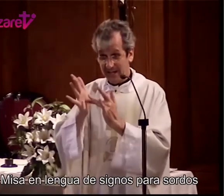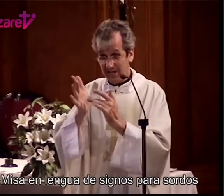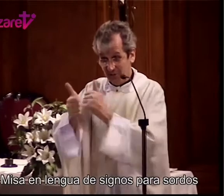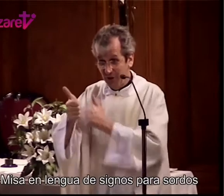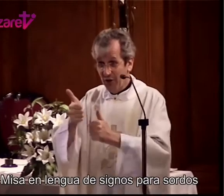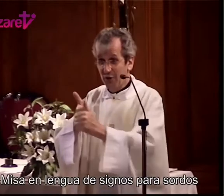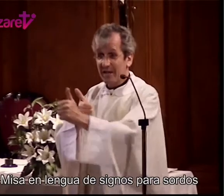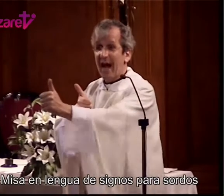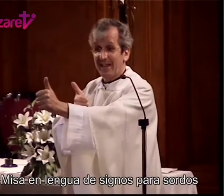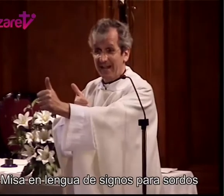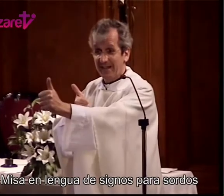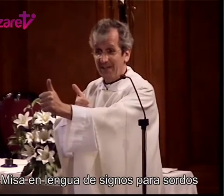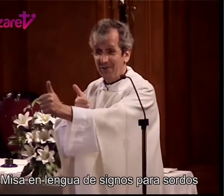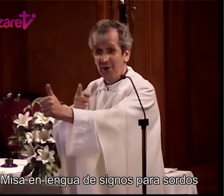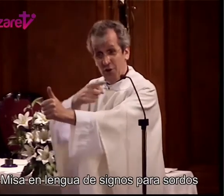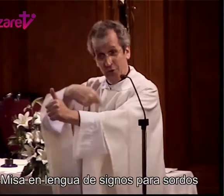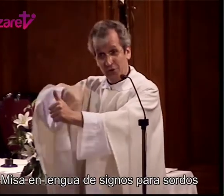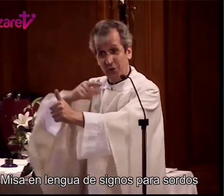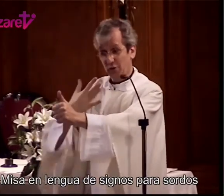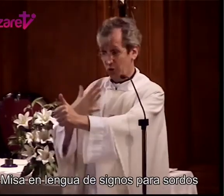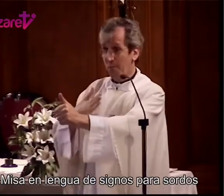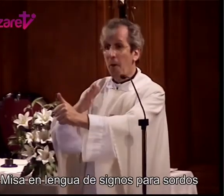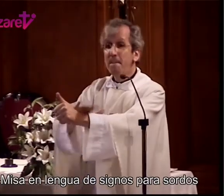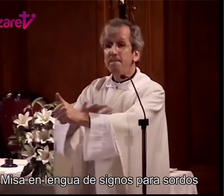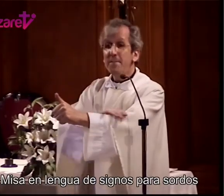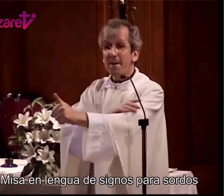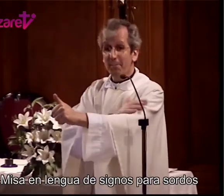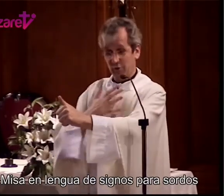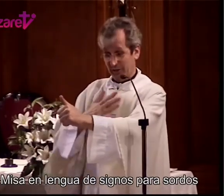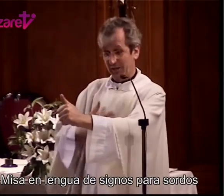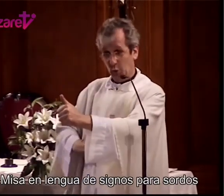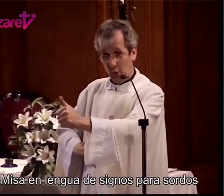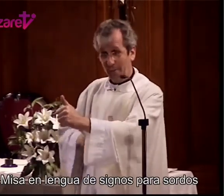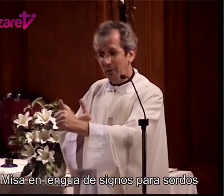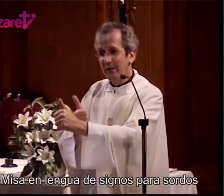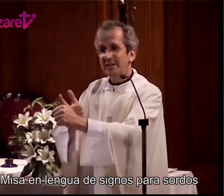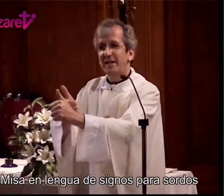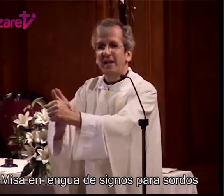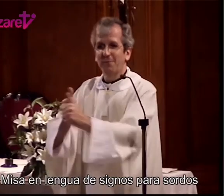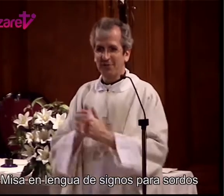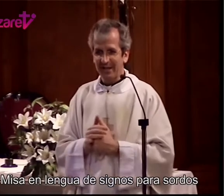Cristo nos ha adelantado, nosotros como miembros de su cuerpo seguiremos detrás de